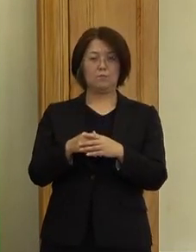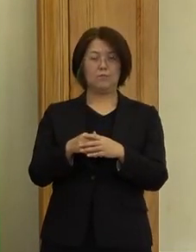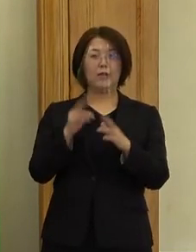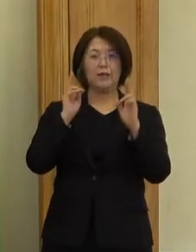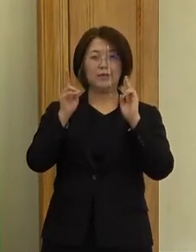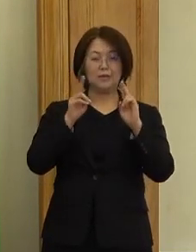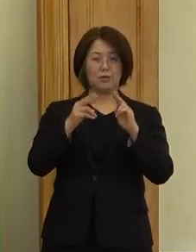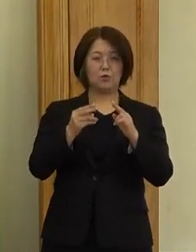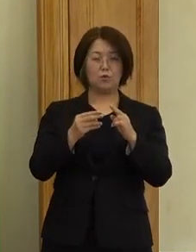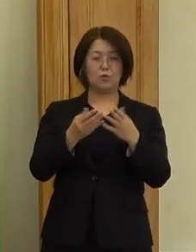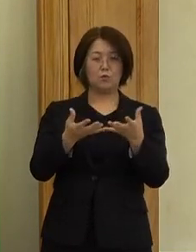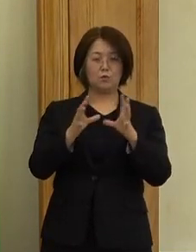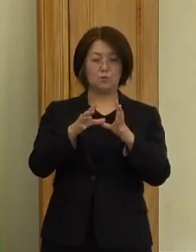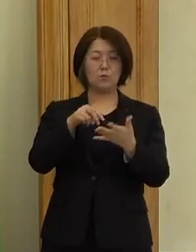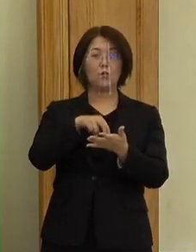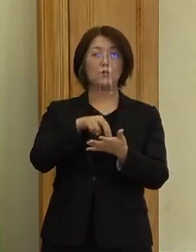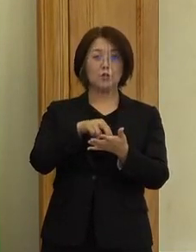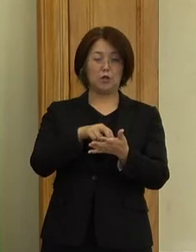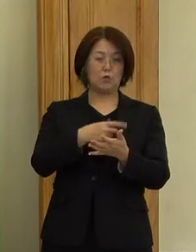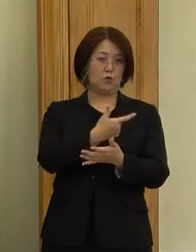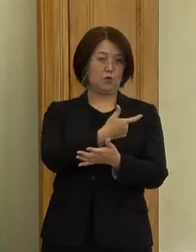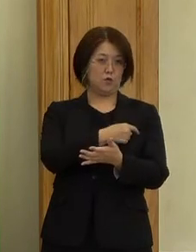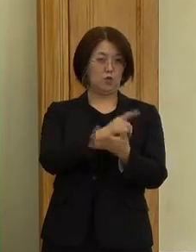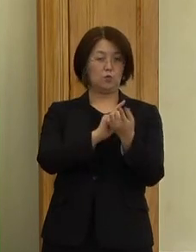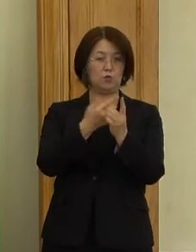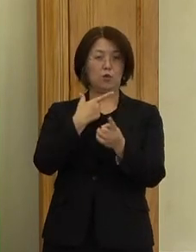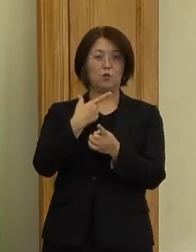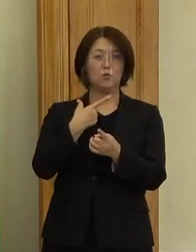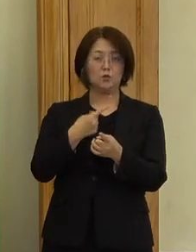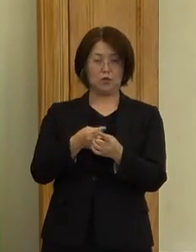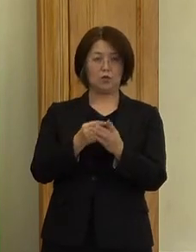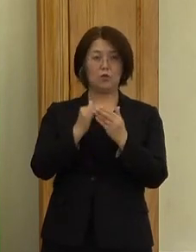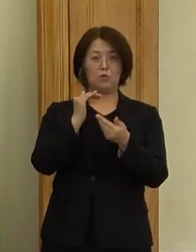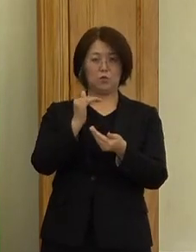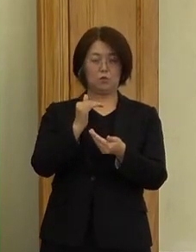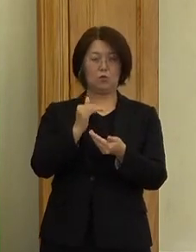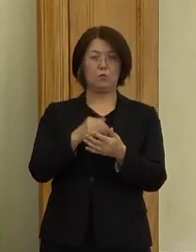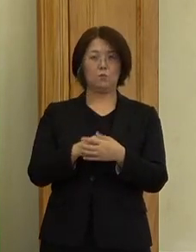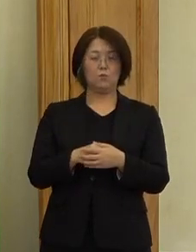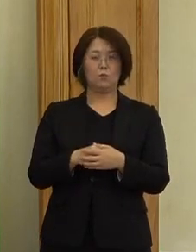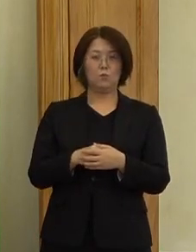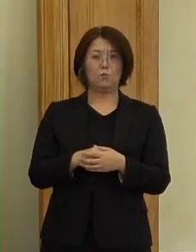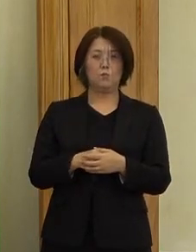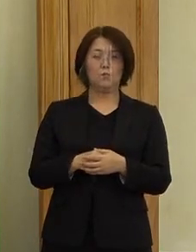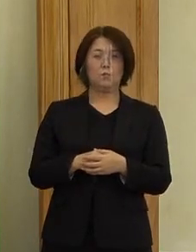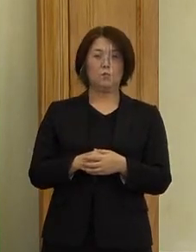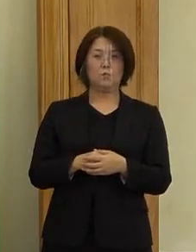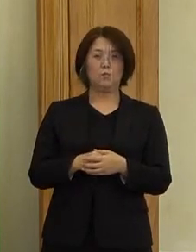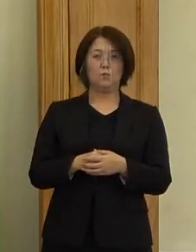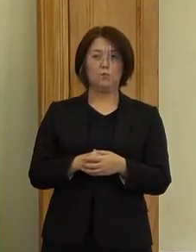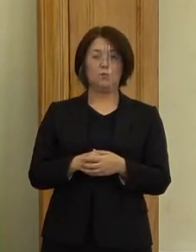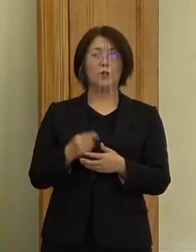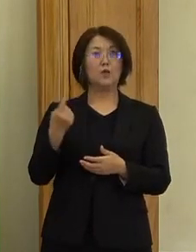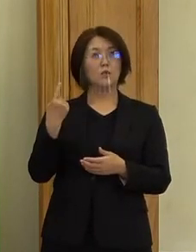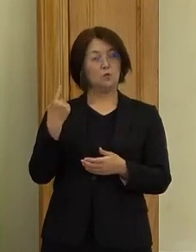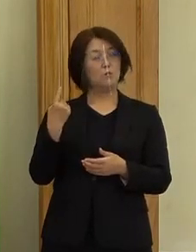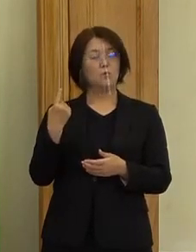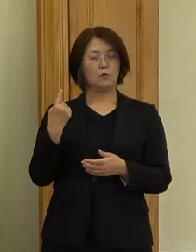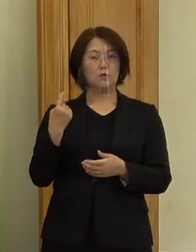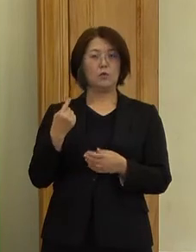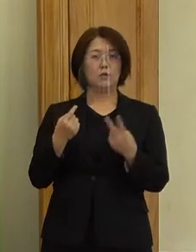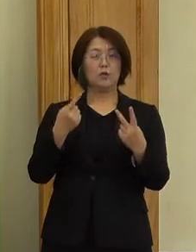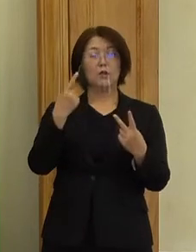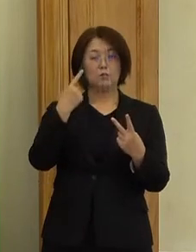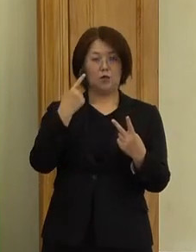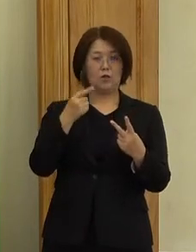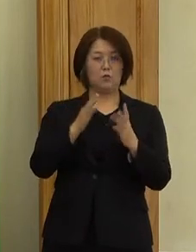種ということもこちらとしては対応したいということも、実は昨日かな、2回目のそんなお